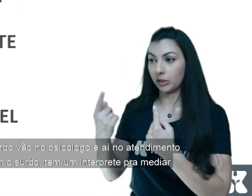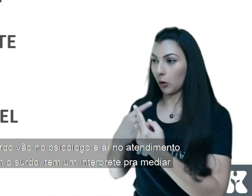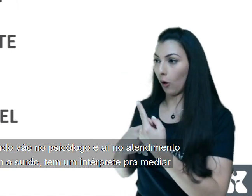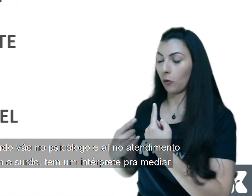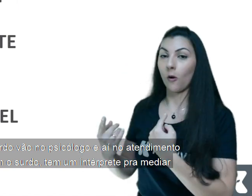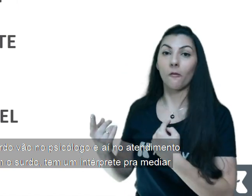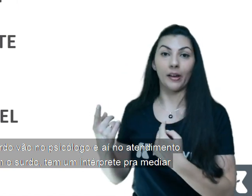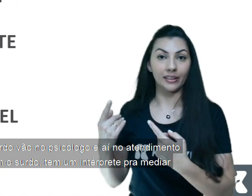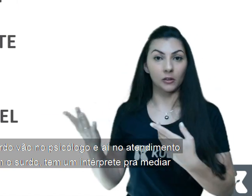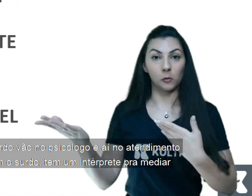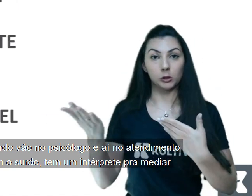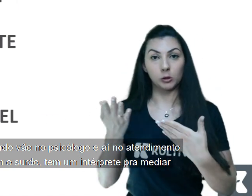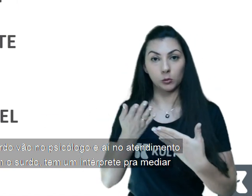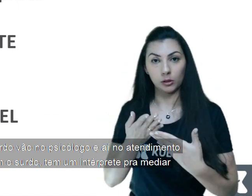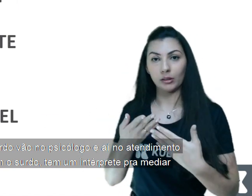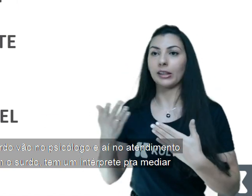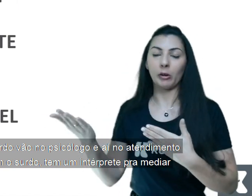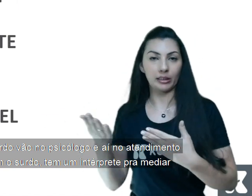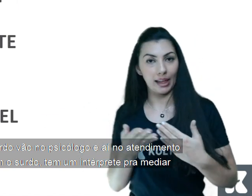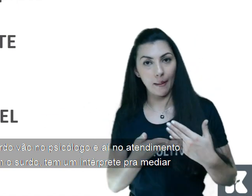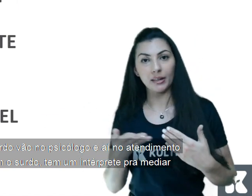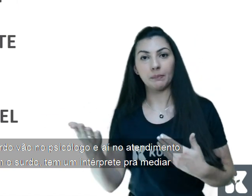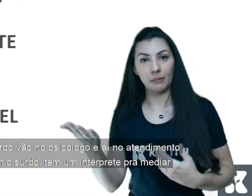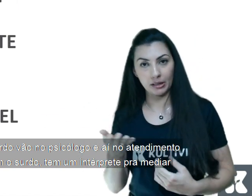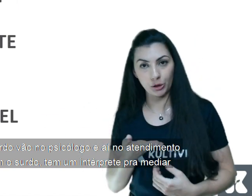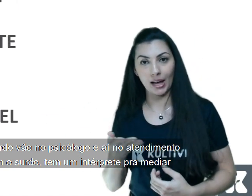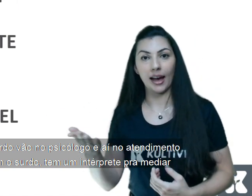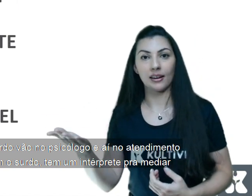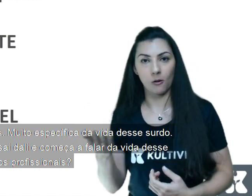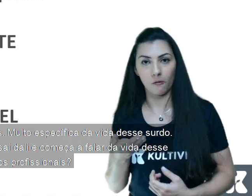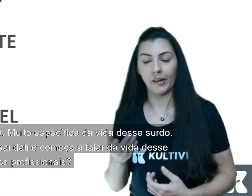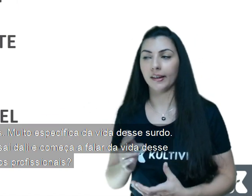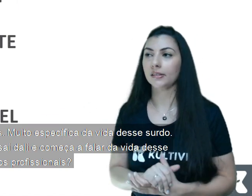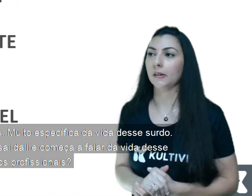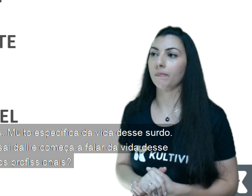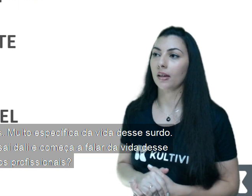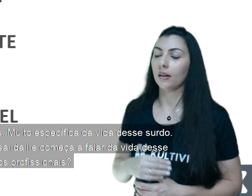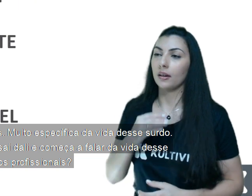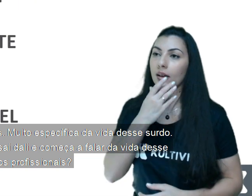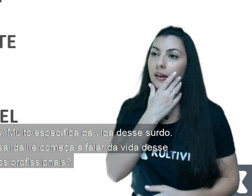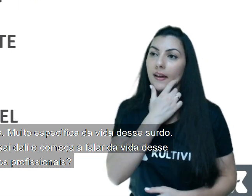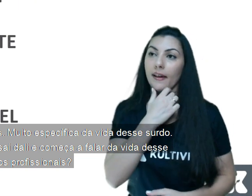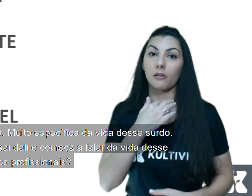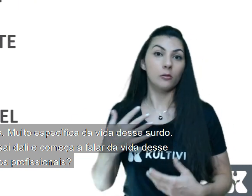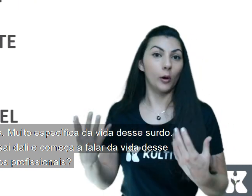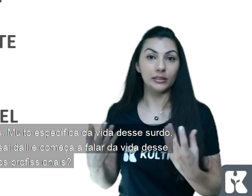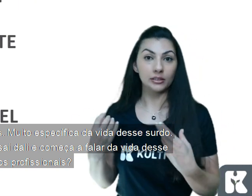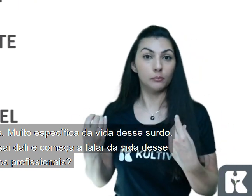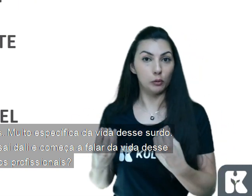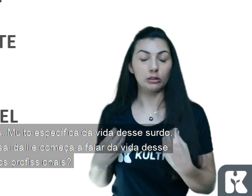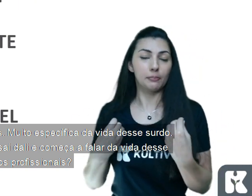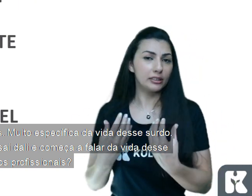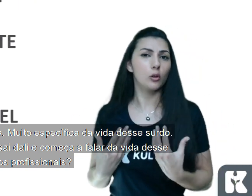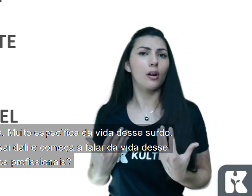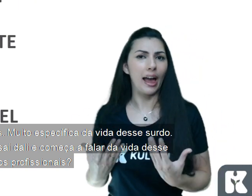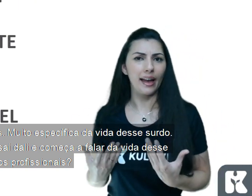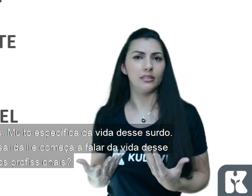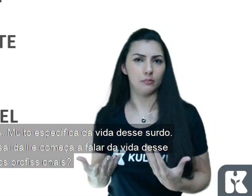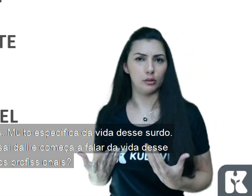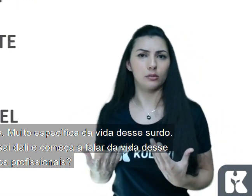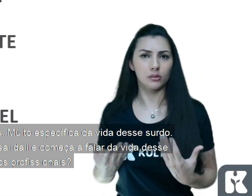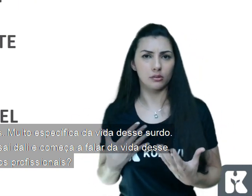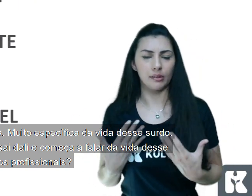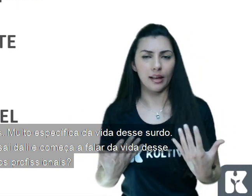o psicólogo conversa com o surdo e tem um intérprete para mediar na conversa. Coisas muito